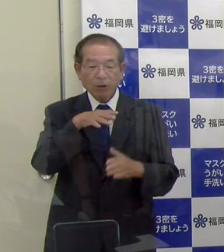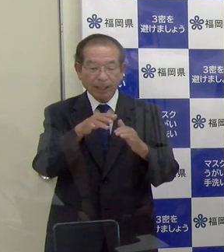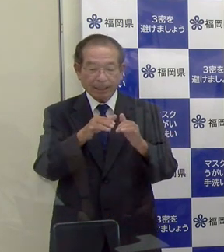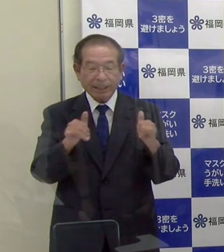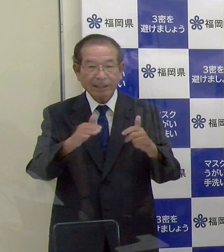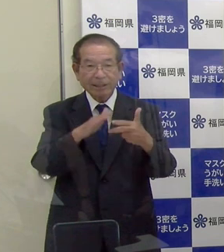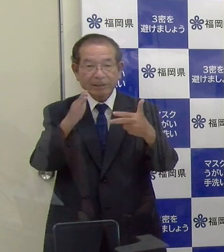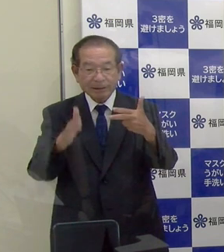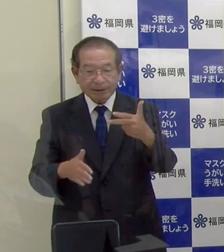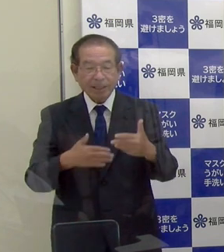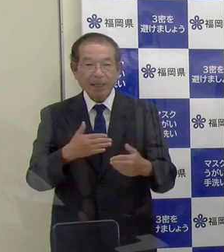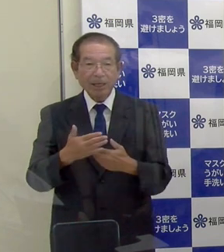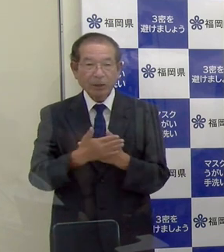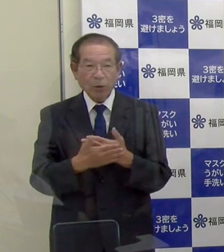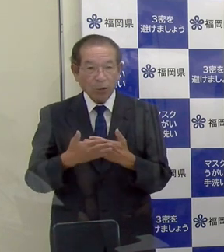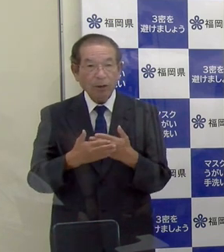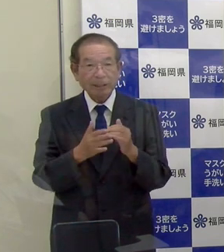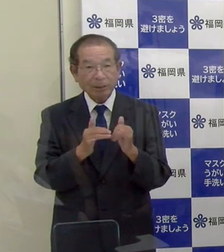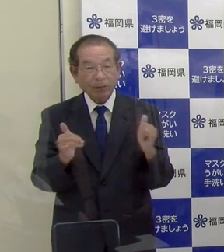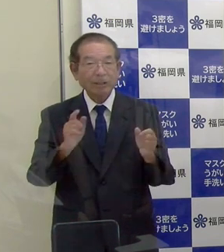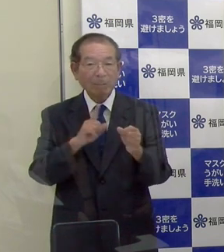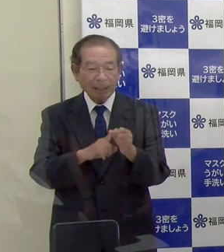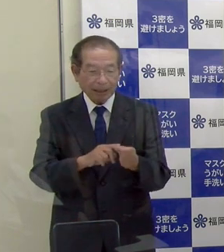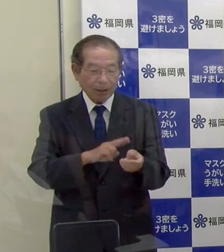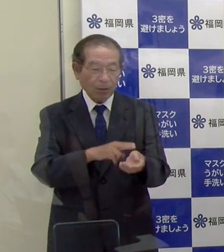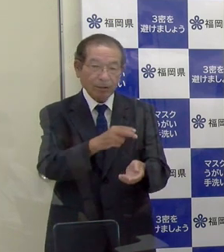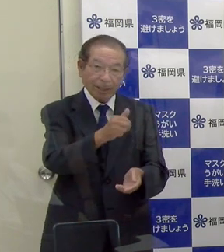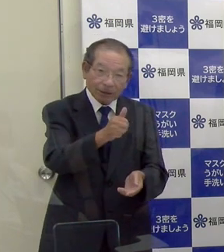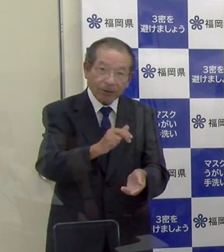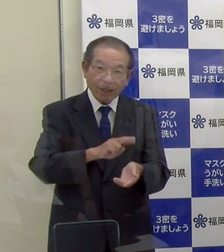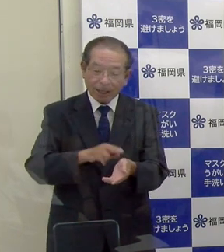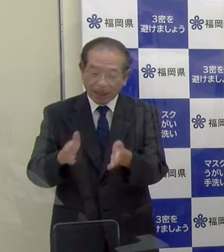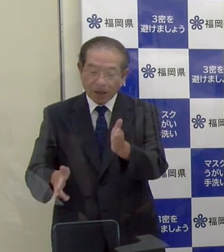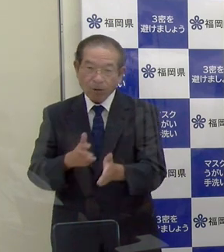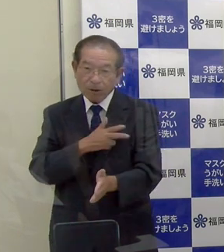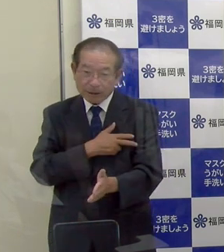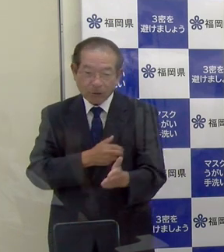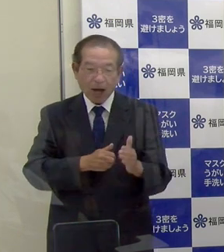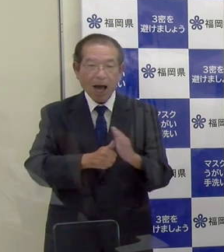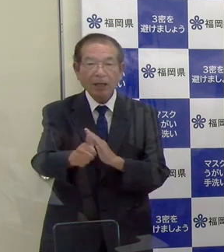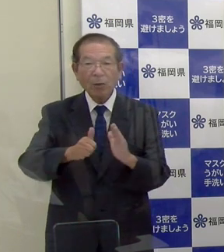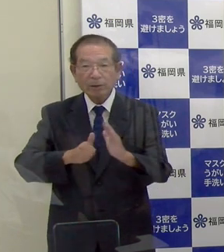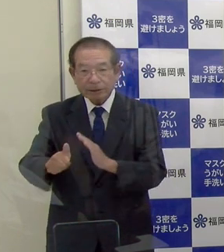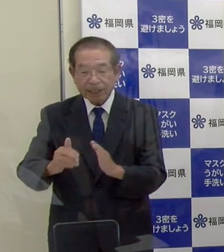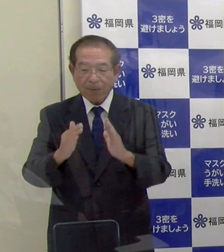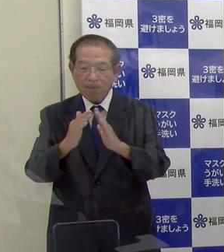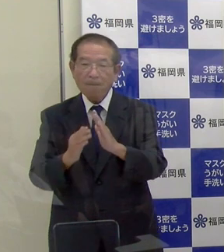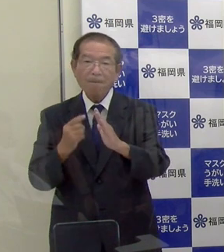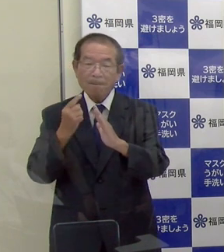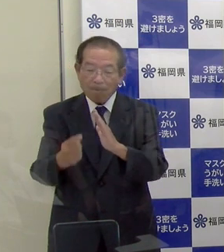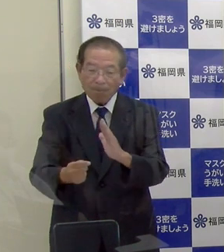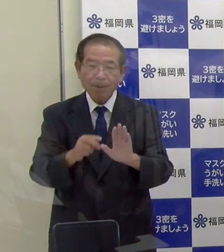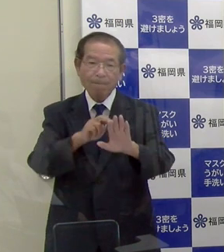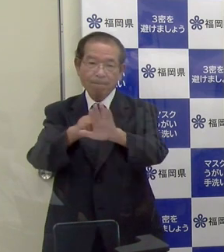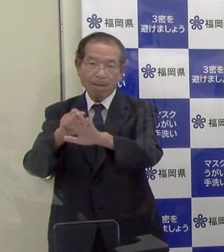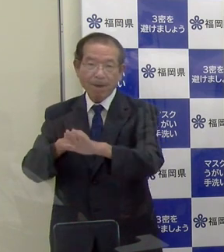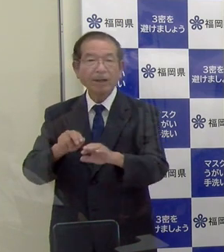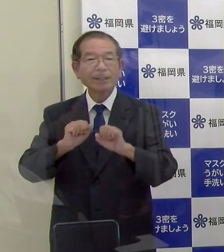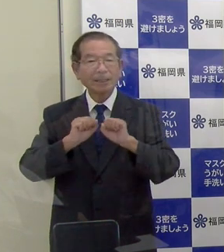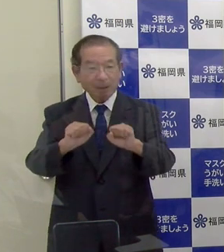施設で療養される方のために医師看護師の方を派遣をして往診を行います